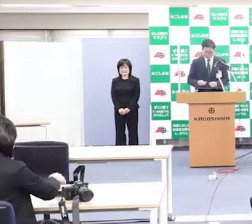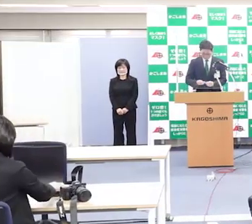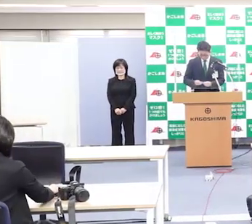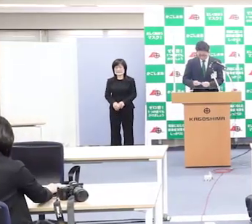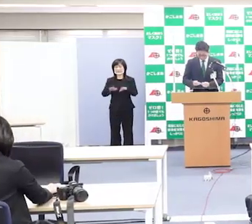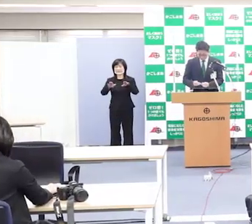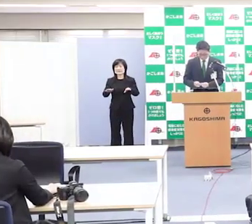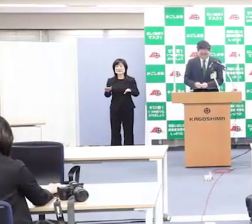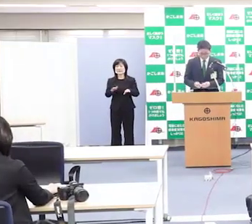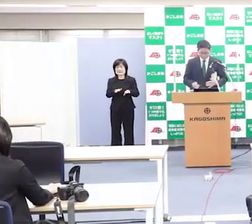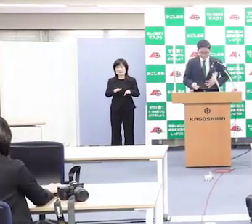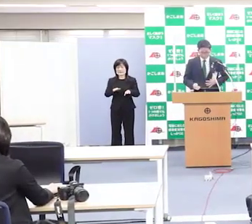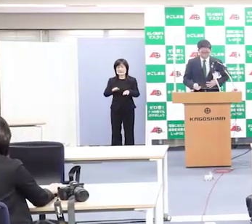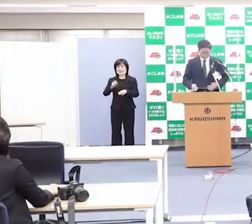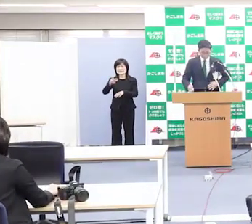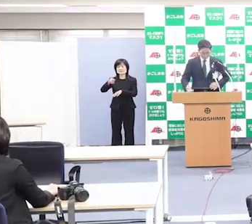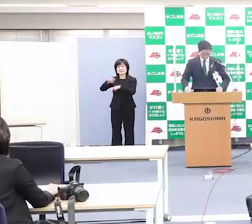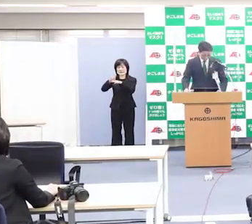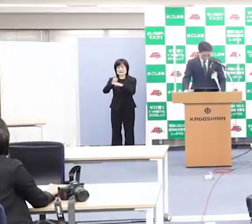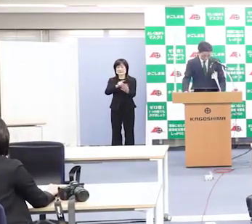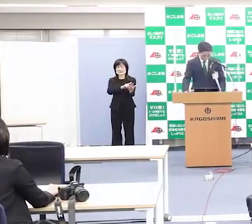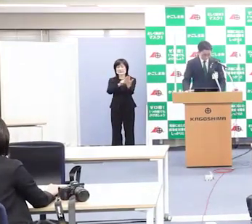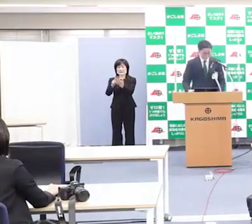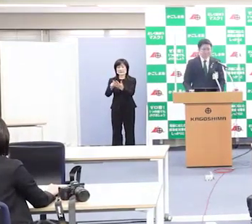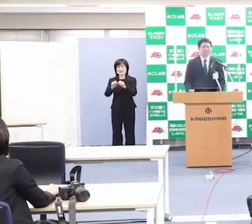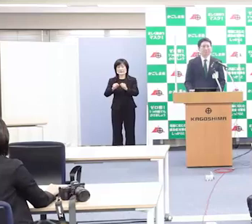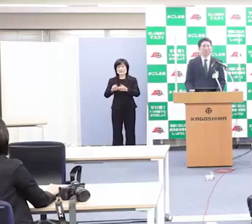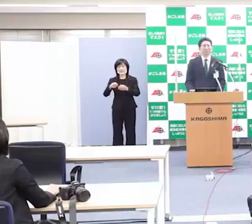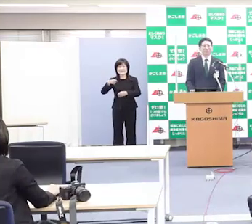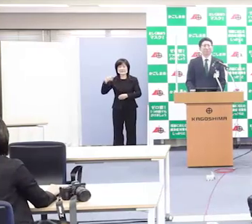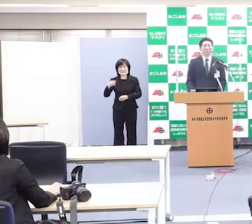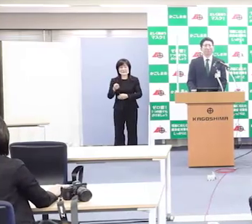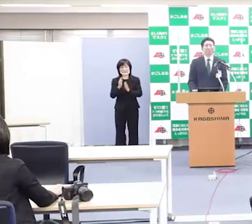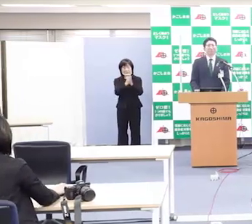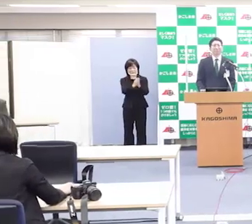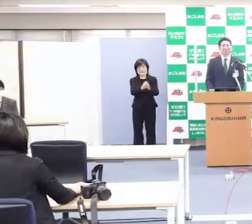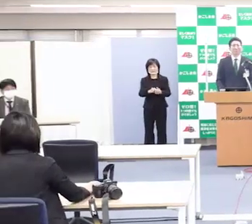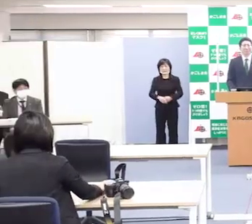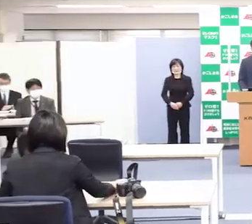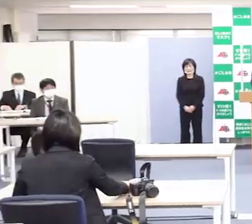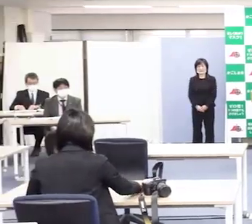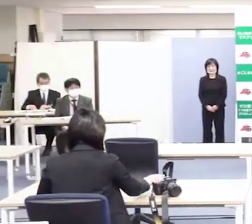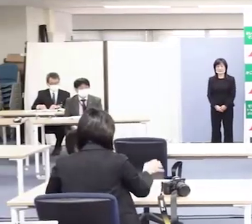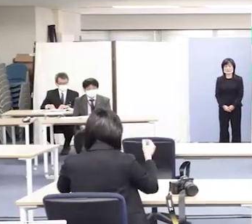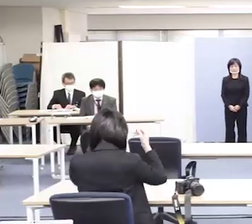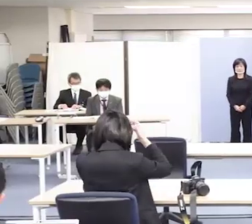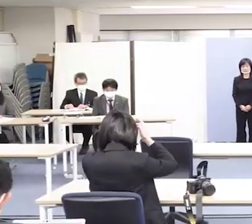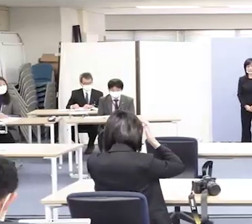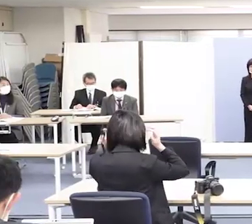ではただいまから下鶴市長の定例記者会見を行います。進行につきましては幹事社にお願いいたします。